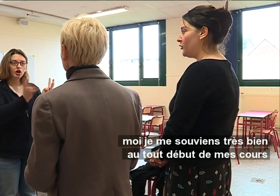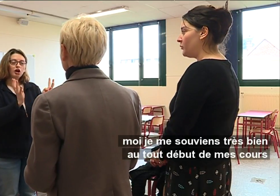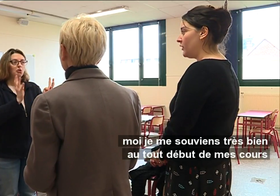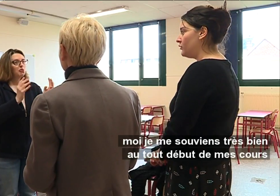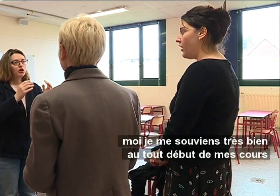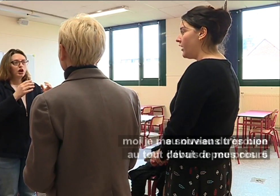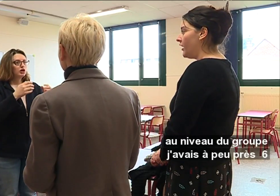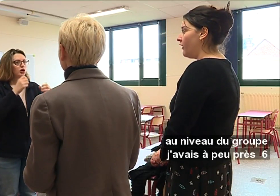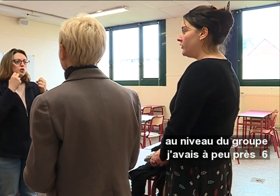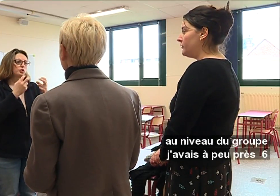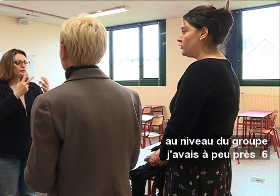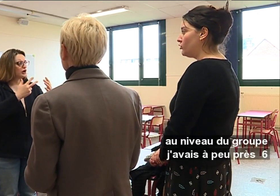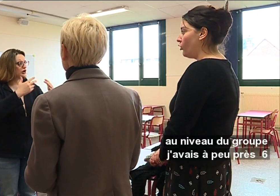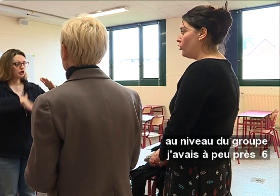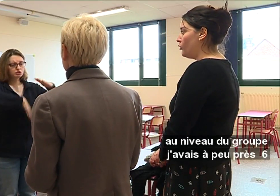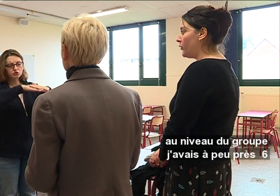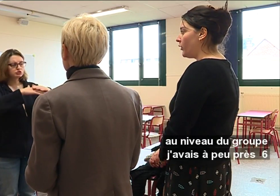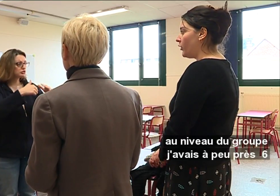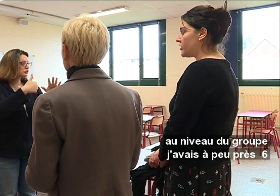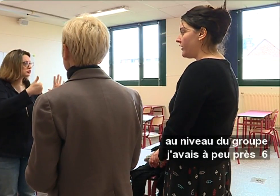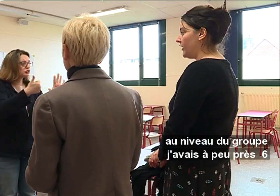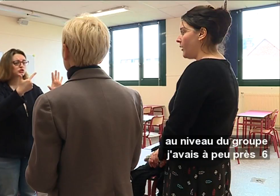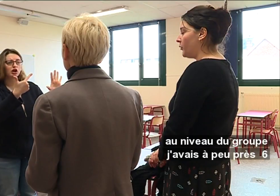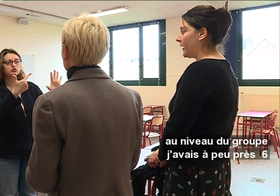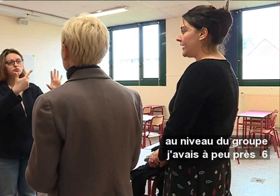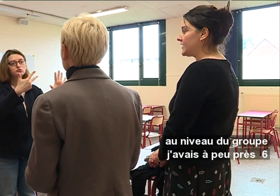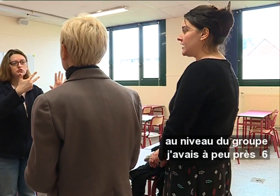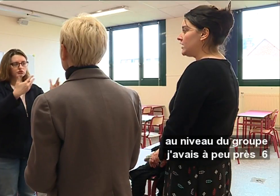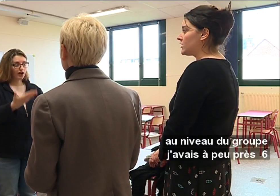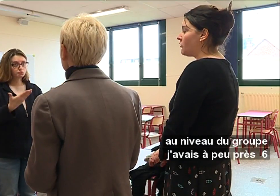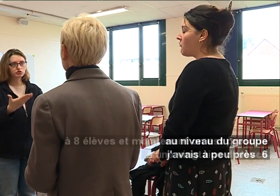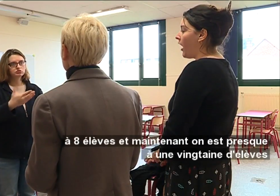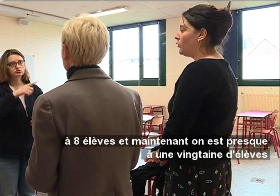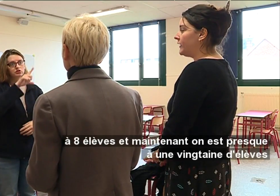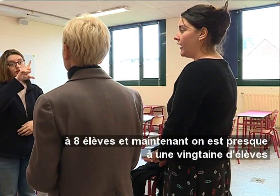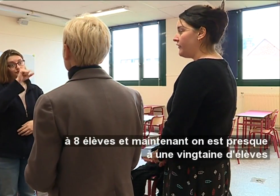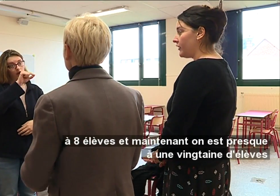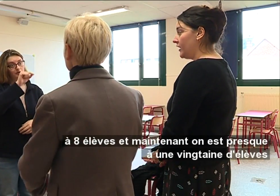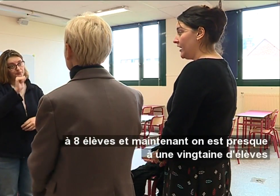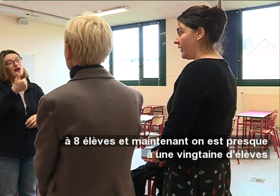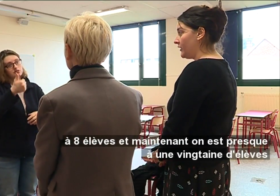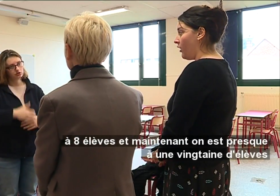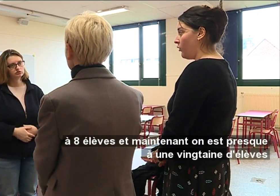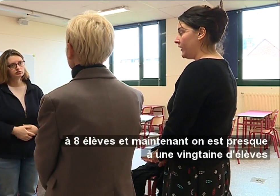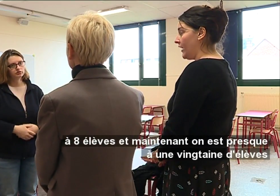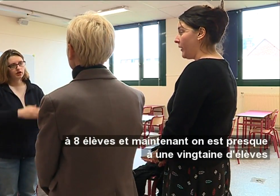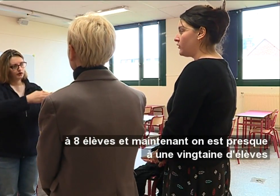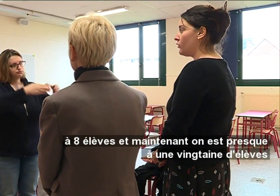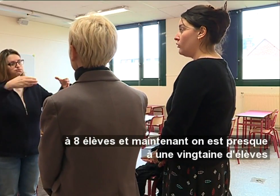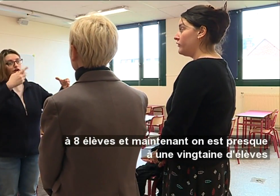mes cours, au niveau du groupe, j'avais à peu près 6 à 8 élèves et maintenant on est à presque une